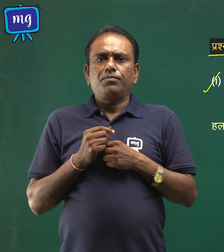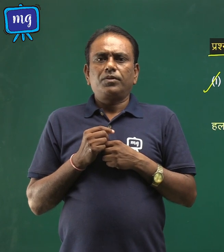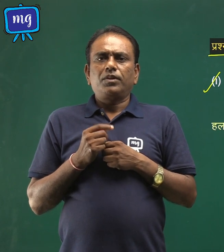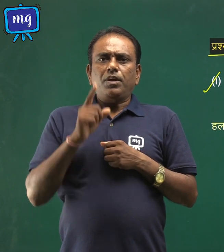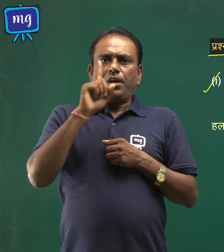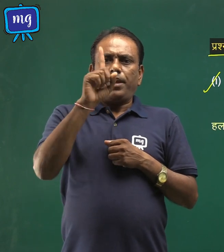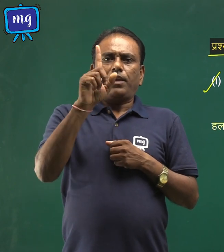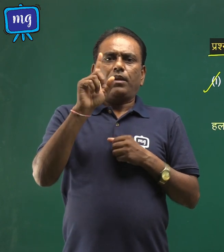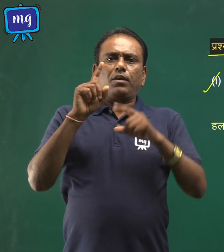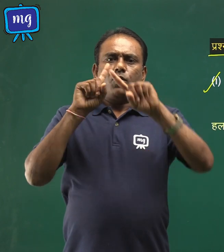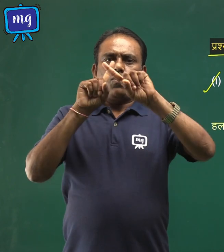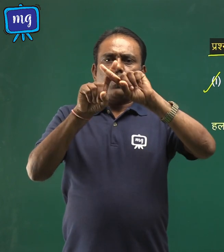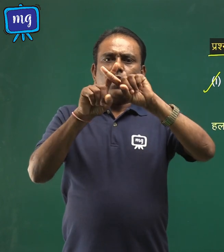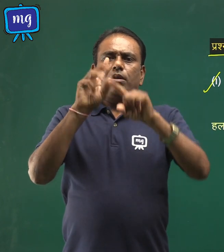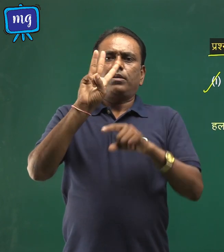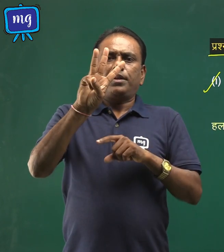1/3